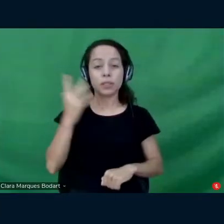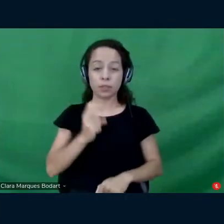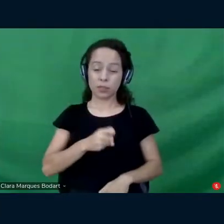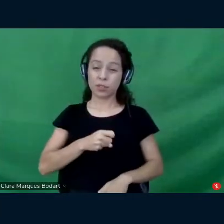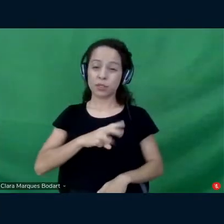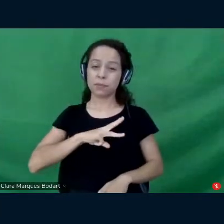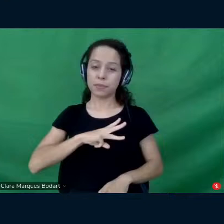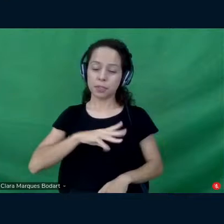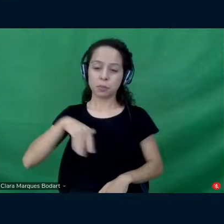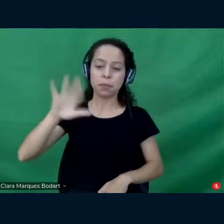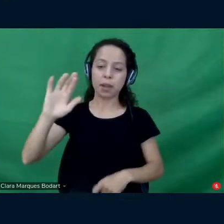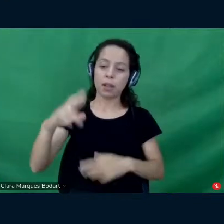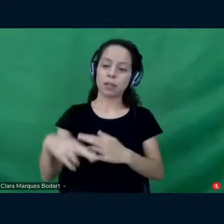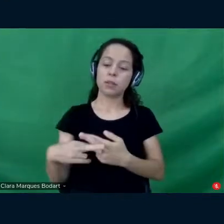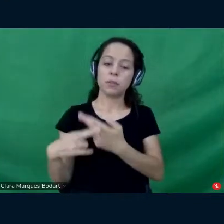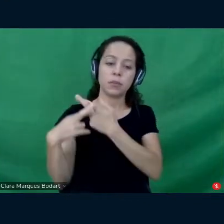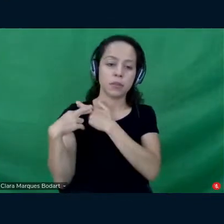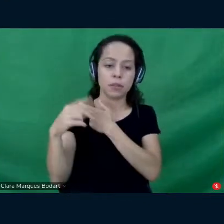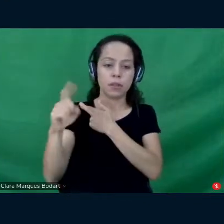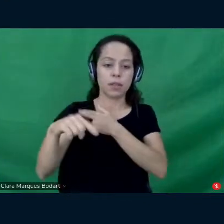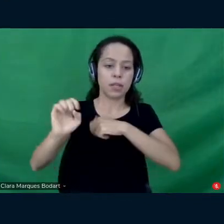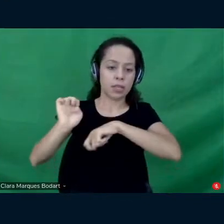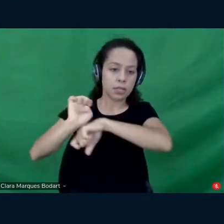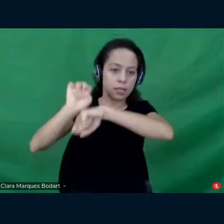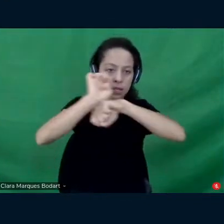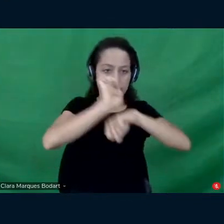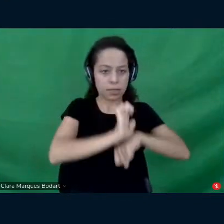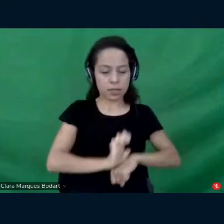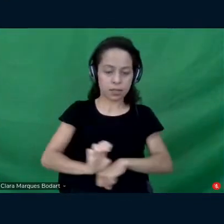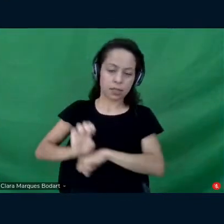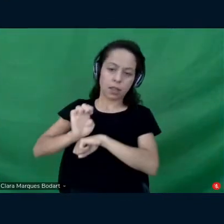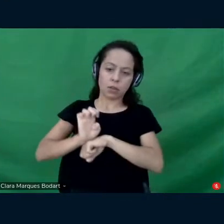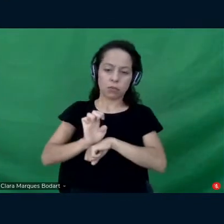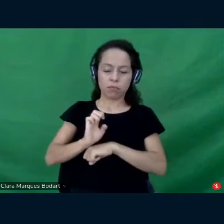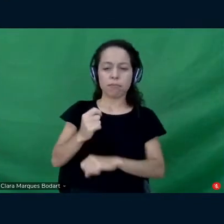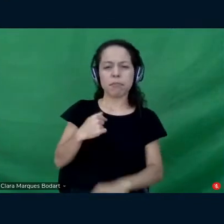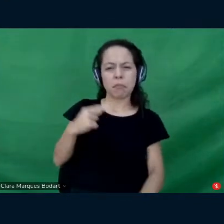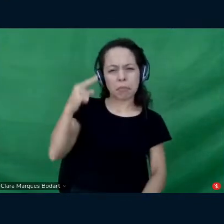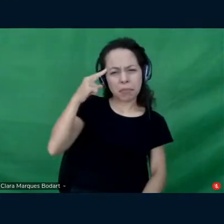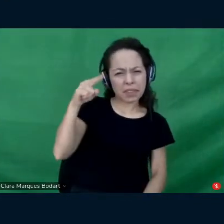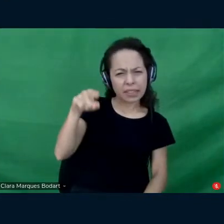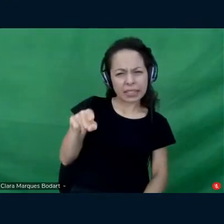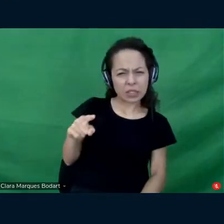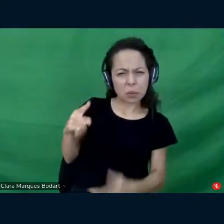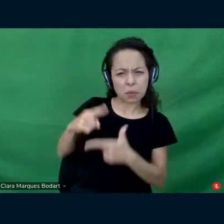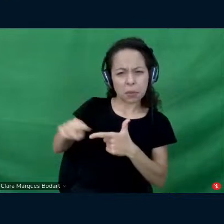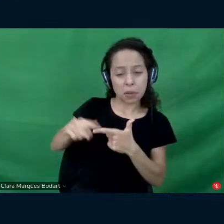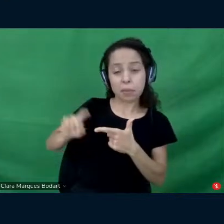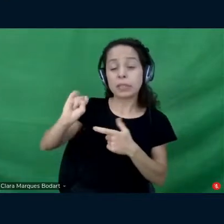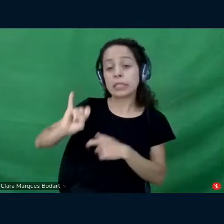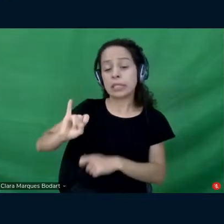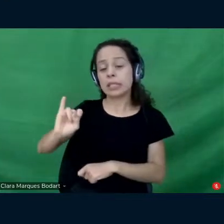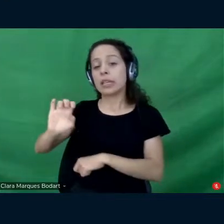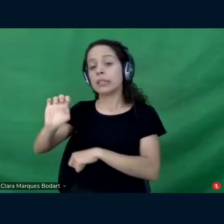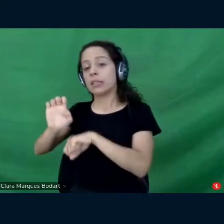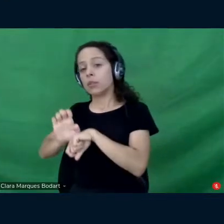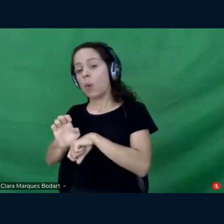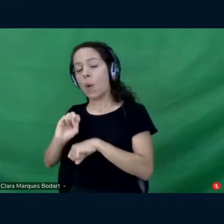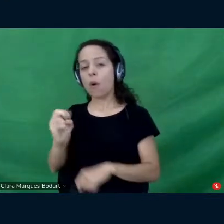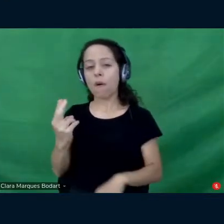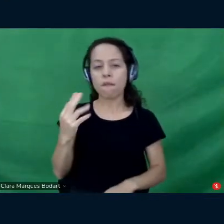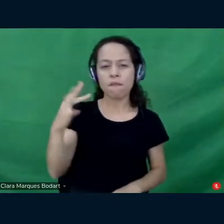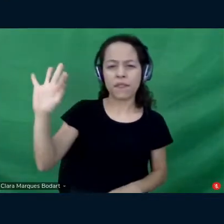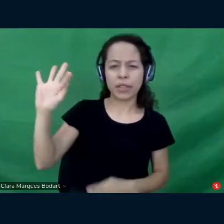a cargo dos estados. Né? Então, eu não vejo que seja esse o problema de ser federal ou estadual.